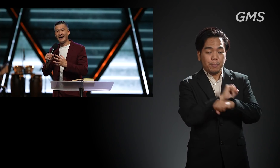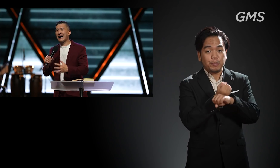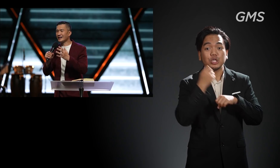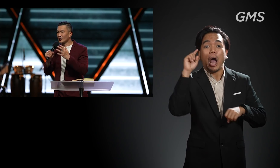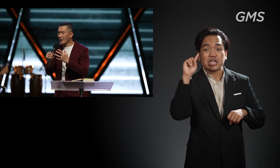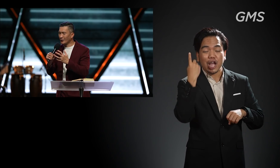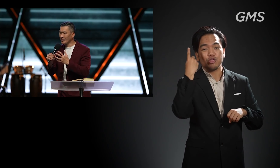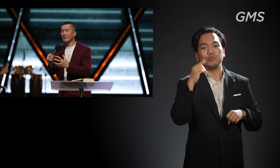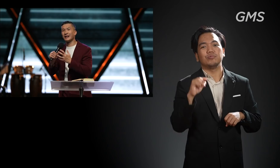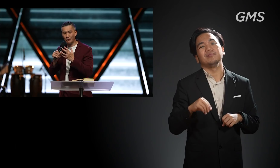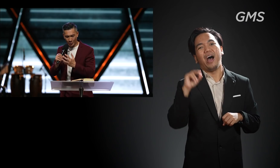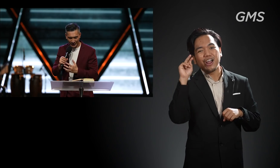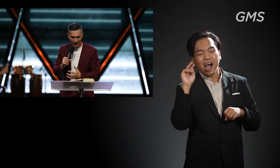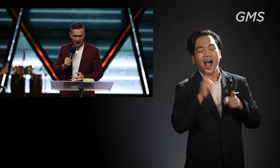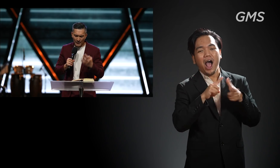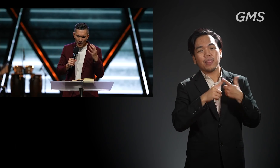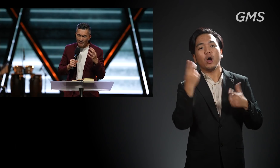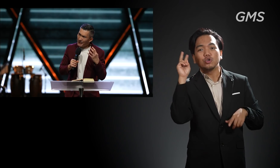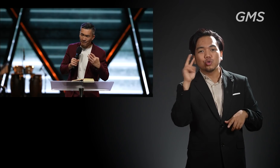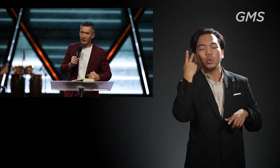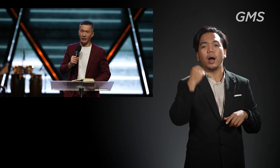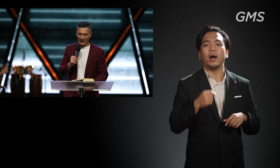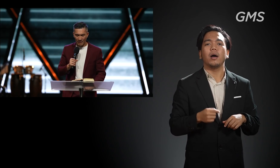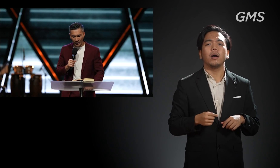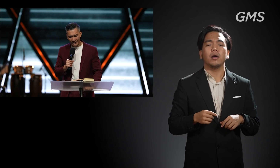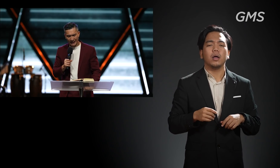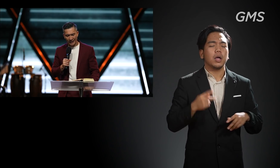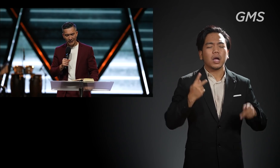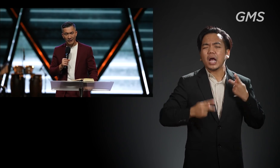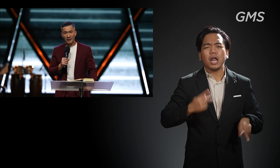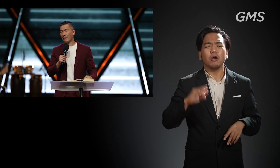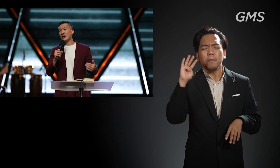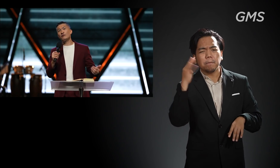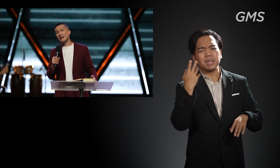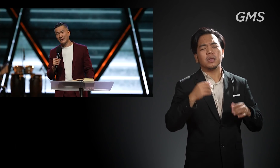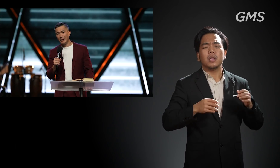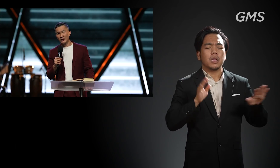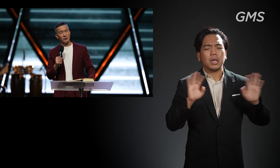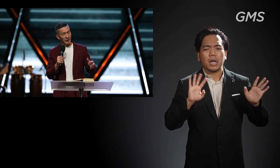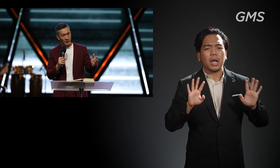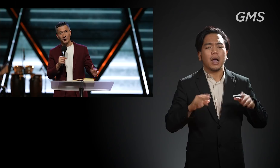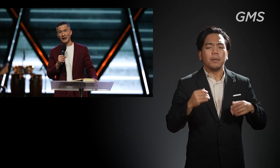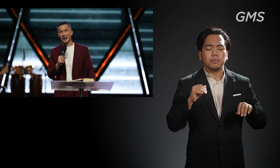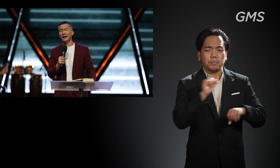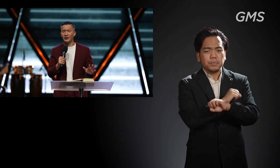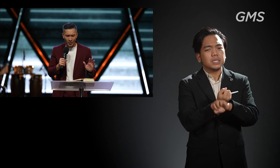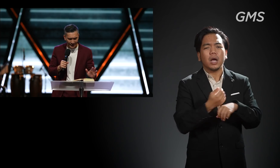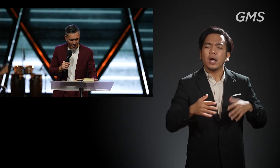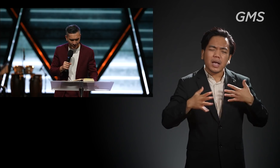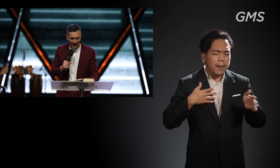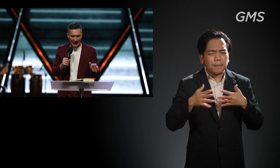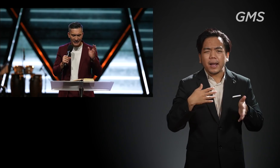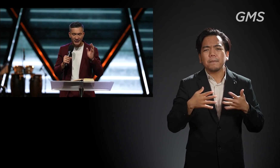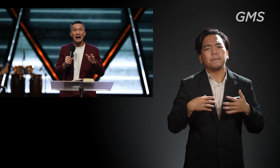udara. Ada sesuatu yang bisa diwujudkan. Tapi nomor 4 pun kalau tidak memungkinkan. Nggak punya rumah sendiri seumur hidup kontraan. It's